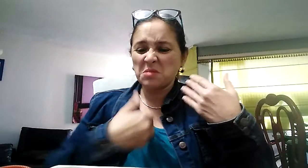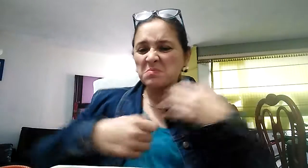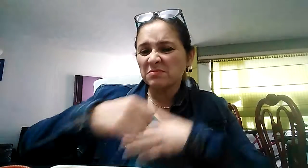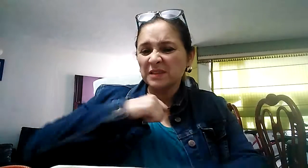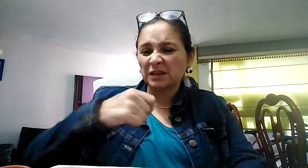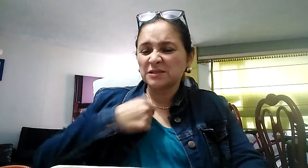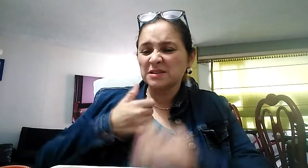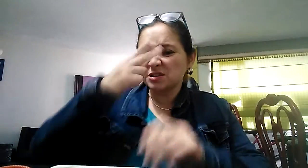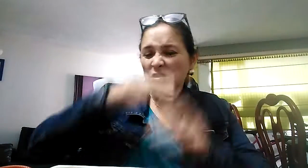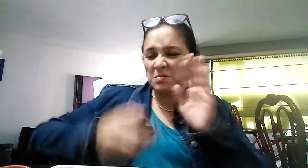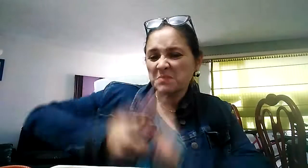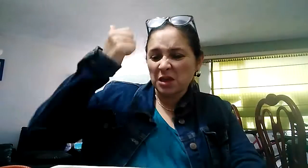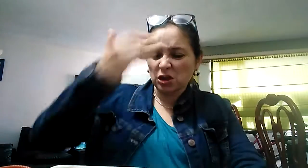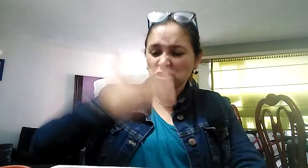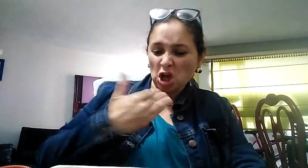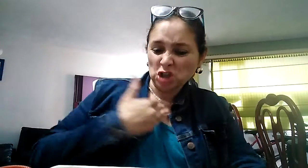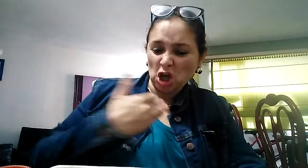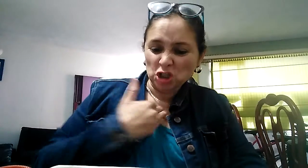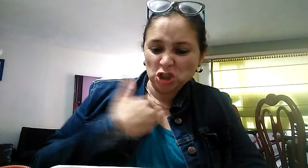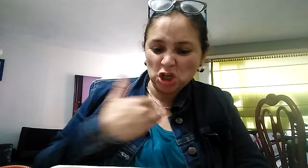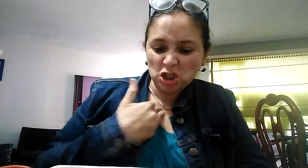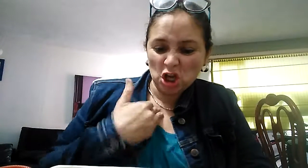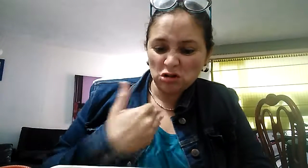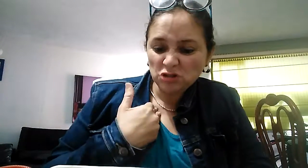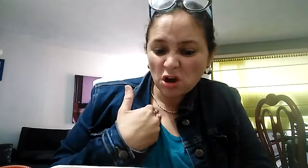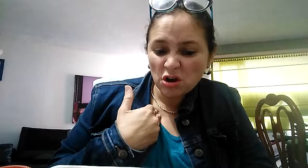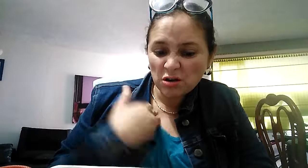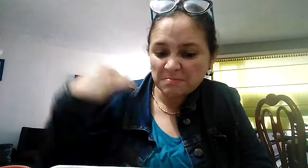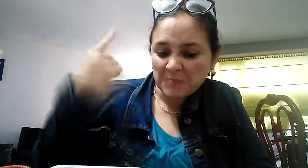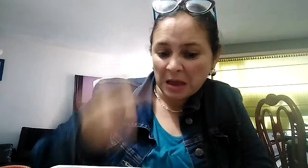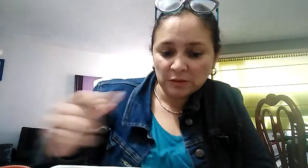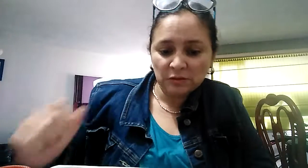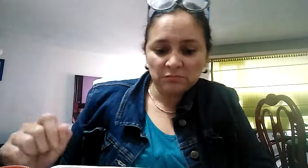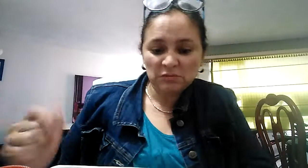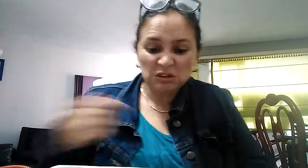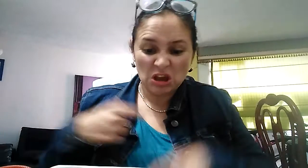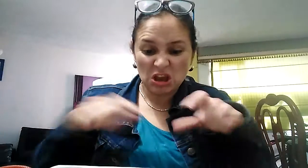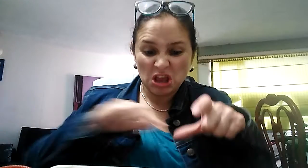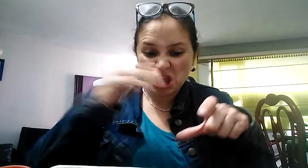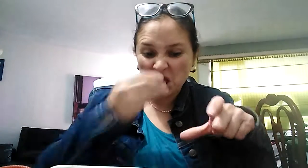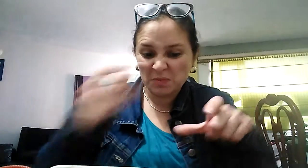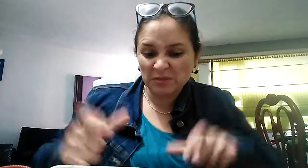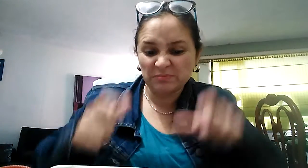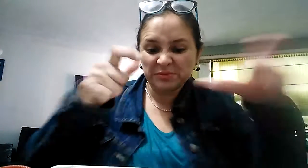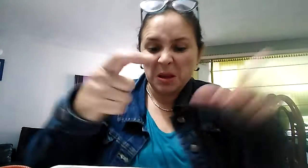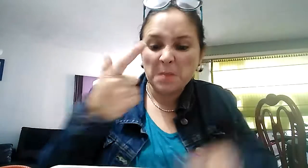Últimamente estuve trabajando en un tónico que altera la voz por causa de mi horrible voz.